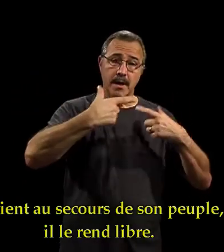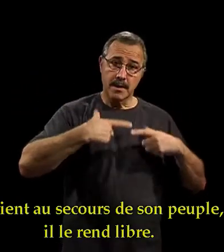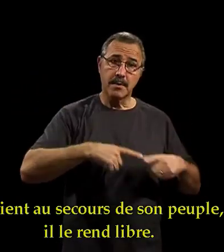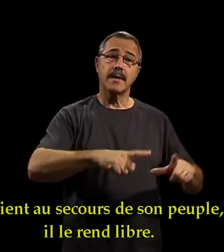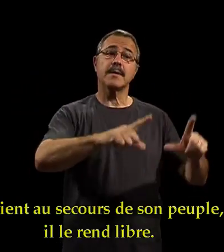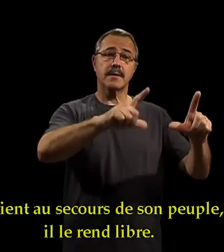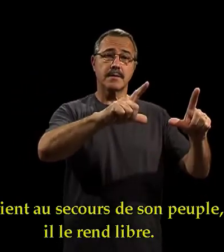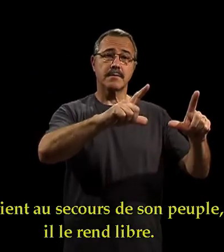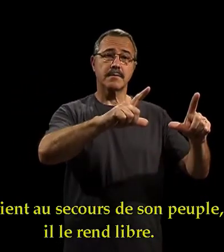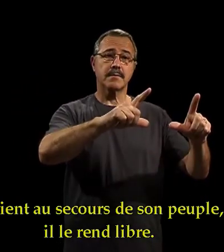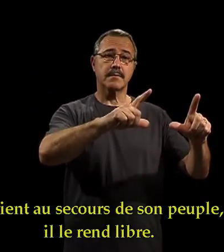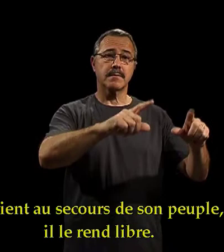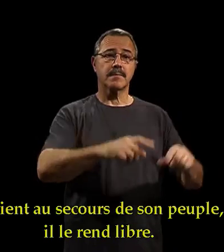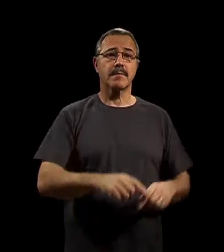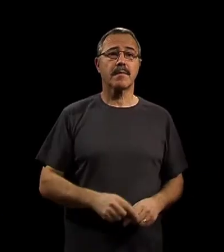rend libre.